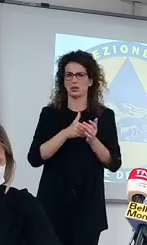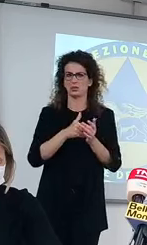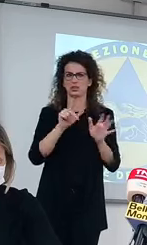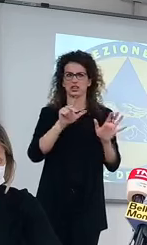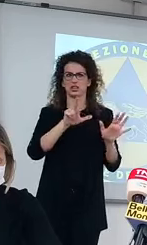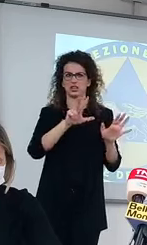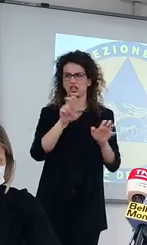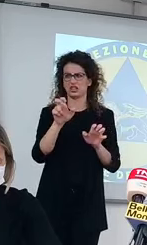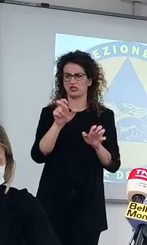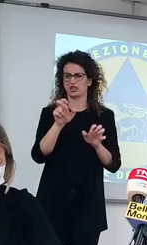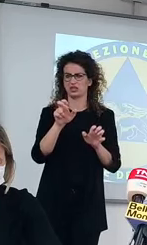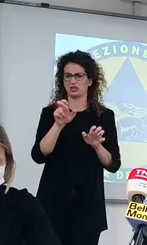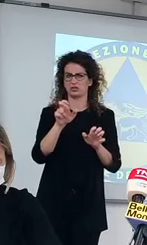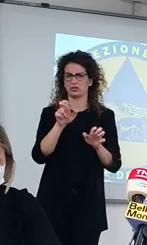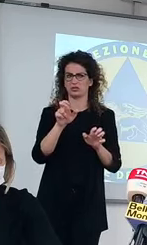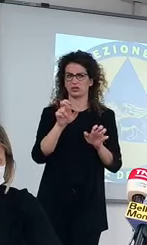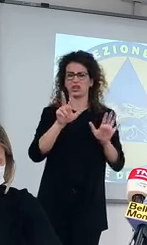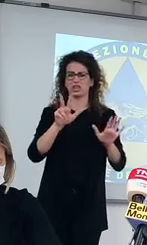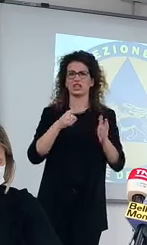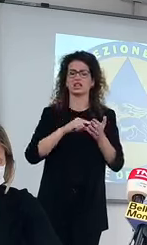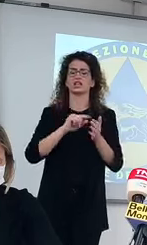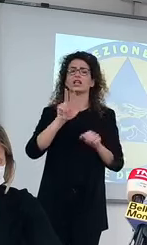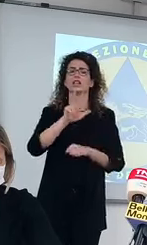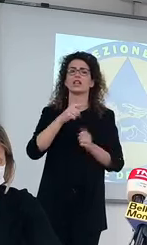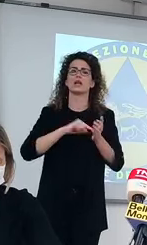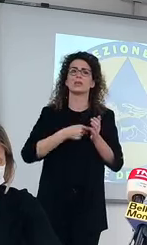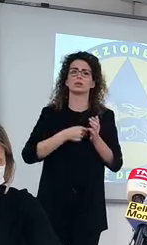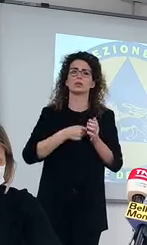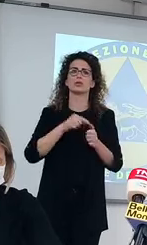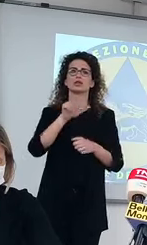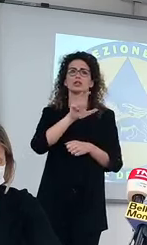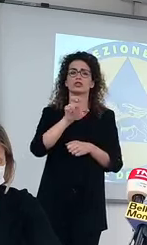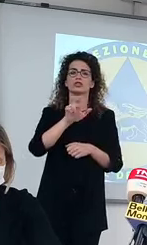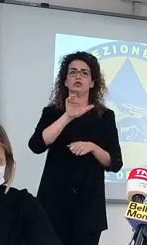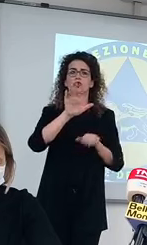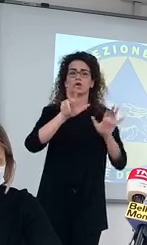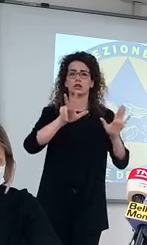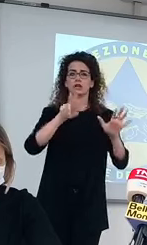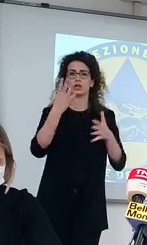3.300.000 dosi, se non ricordo male, 3.384.000 dosi.